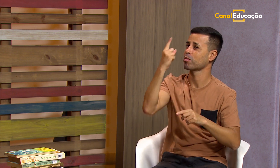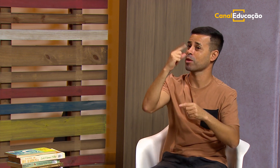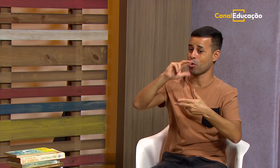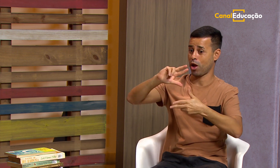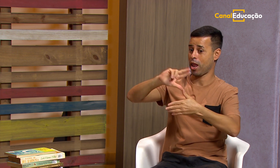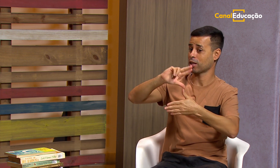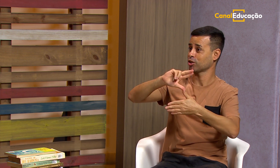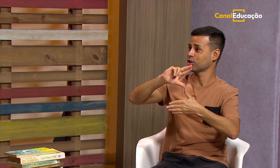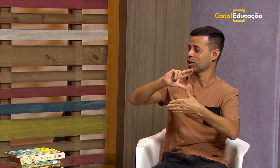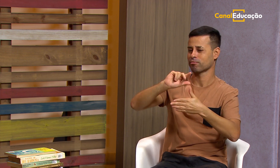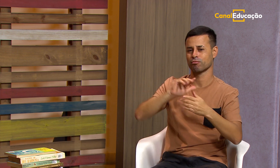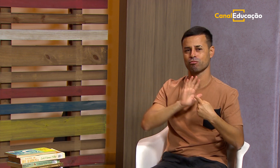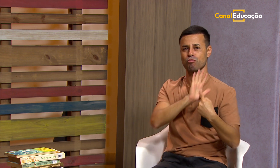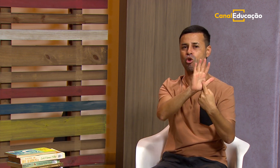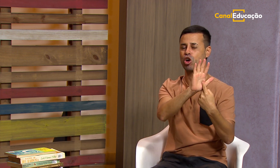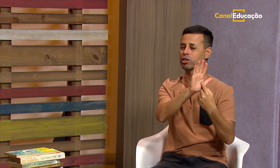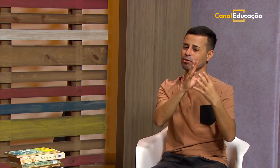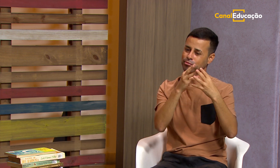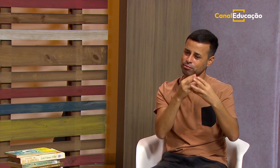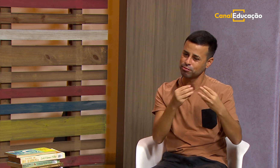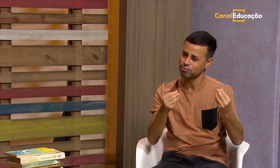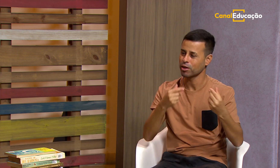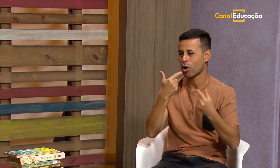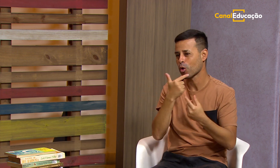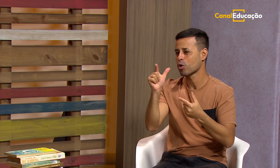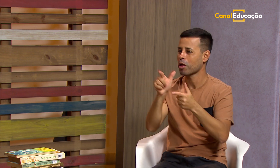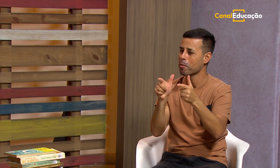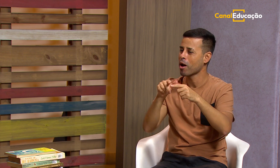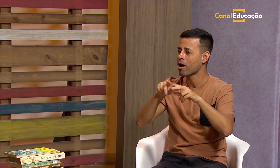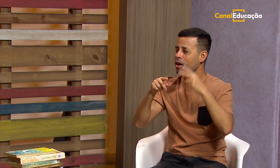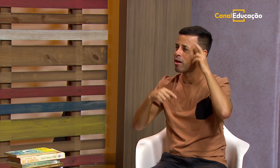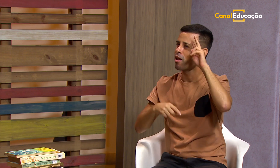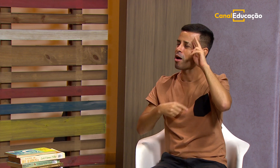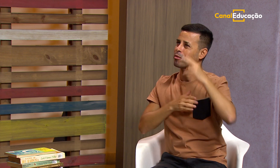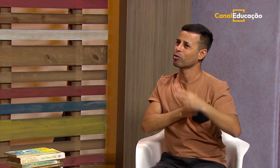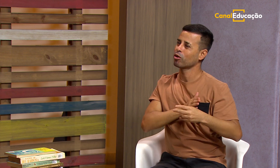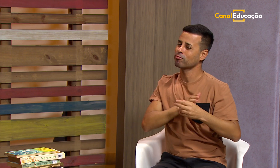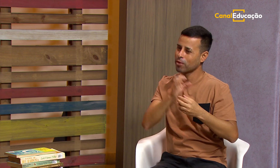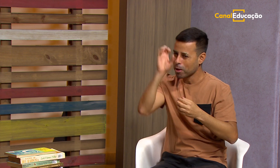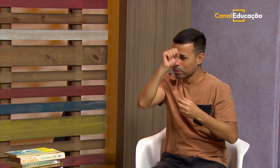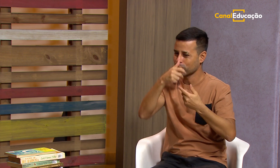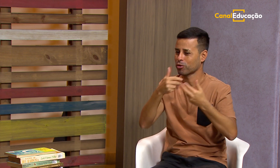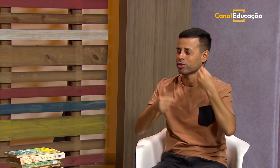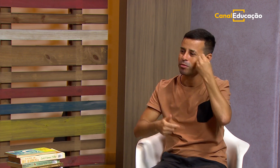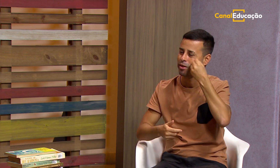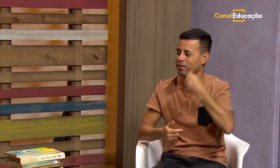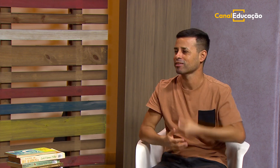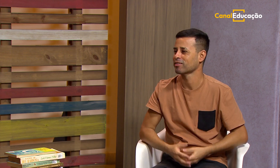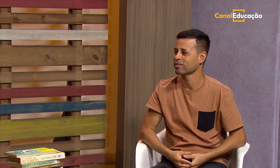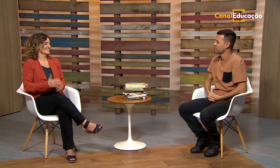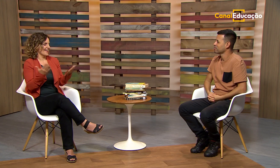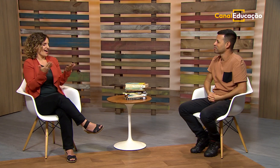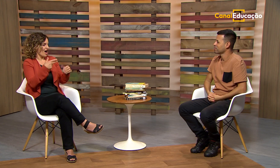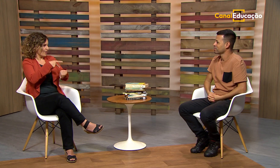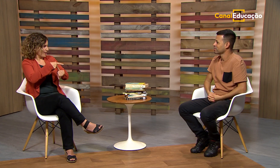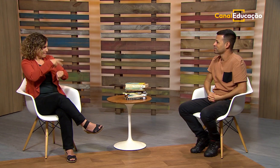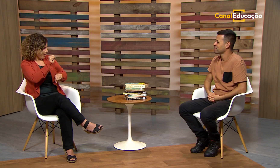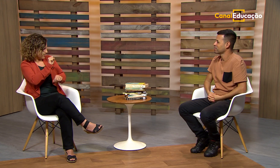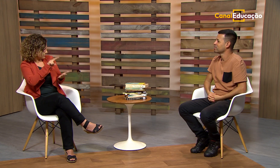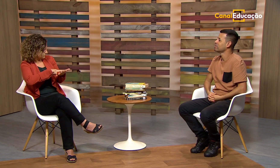Latina. Depois que começou, fiquei com a sensação de missão cumprida e de contribuição. E no momento você segue fazendo